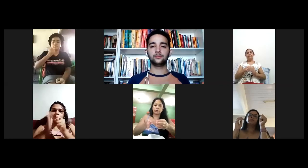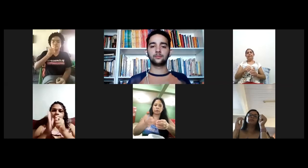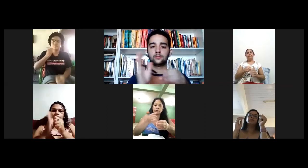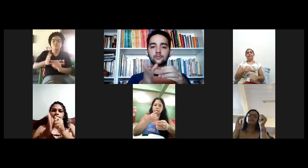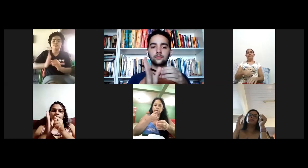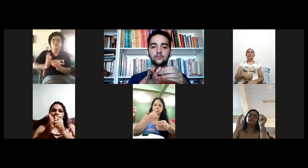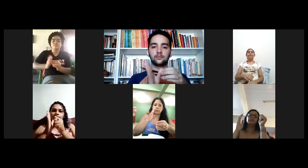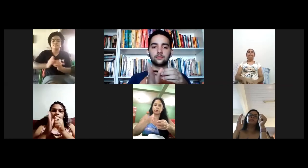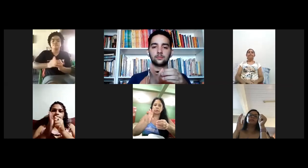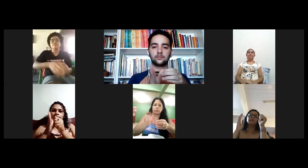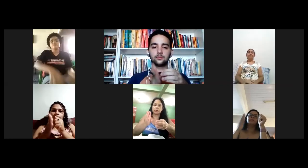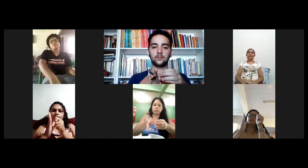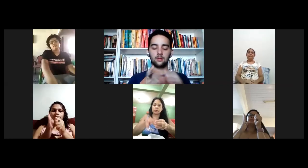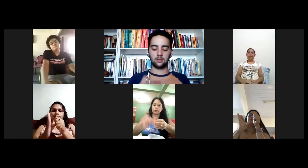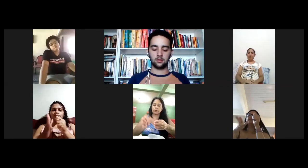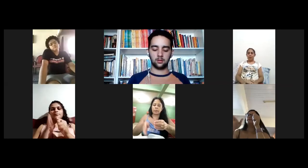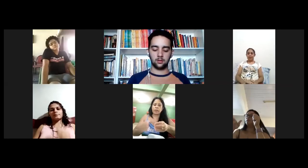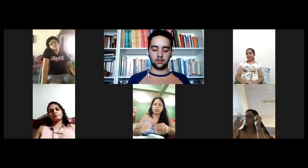vermelho,